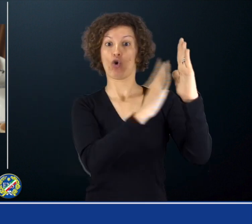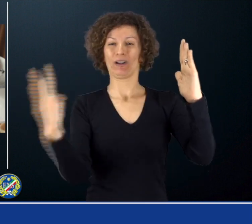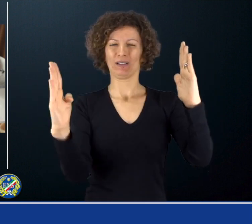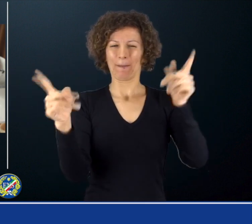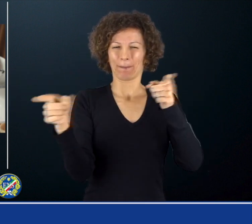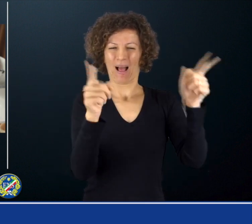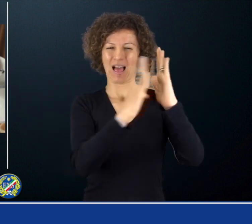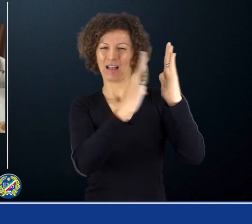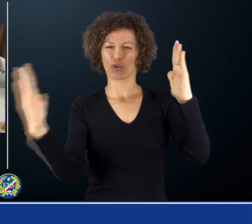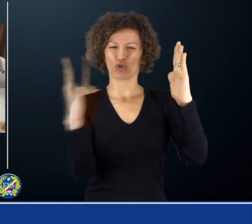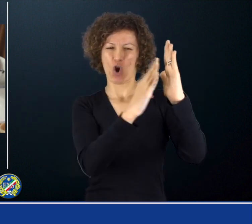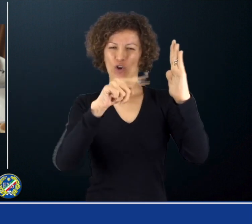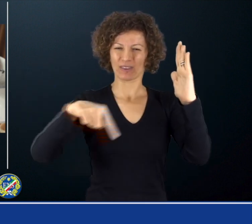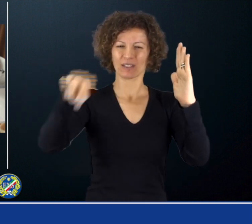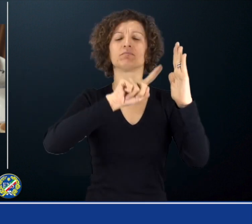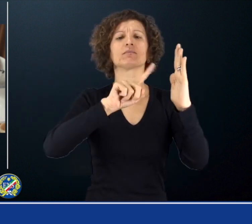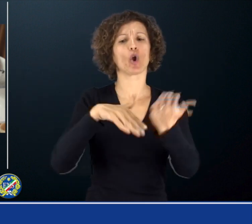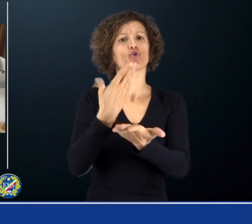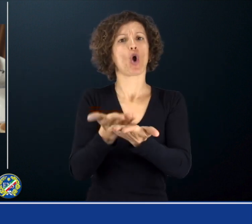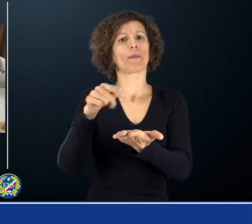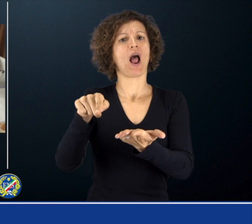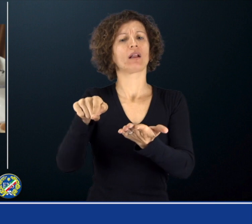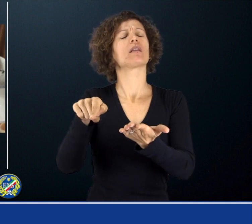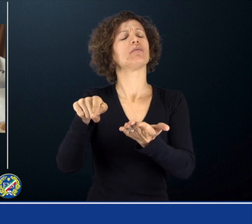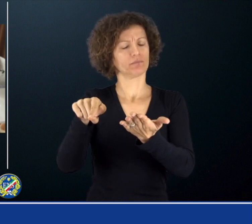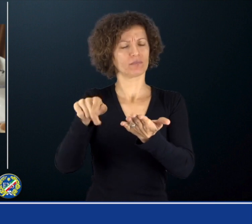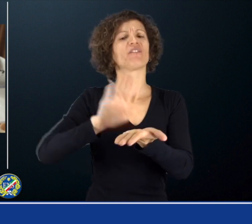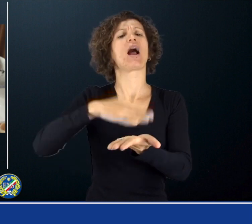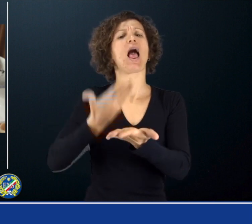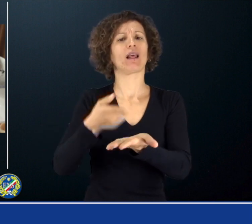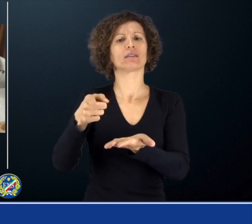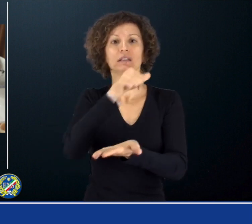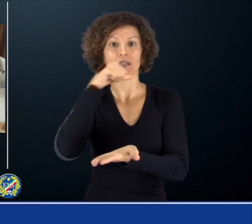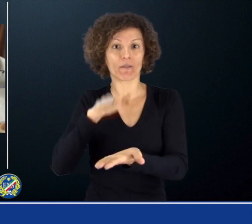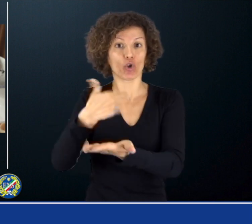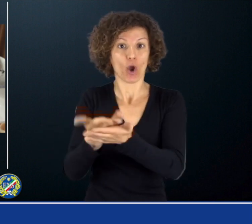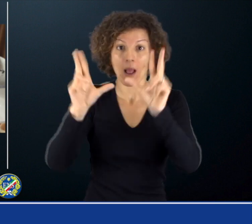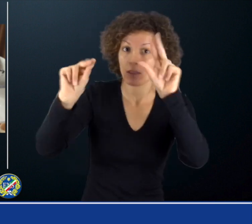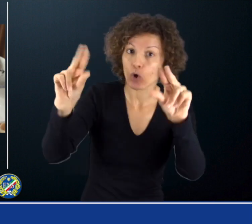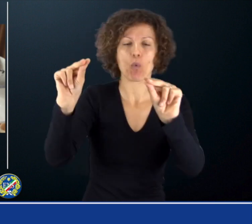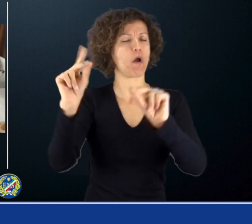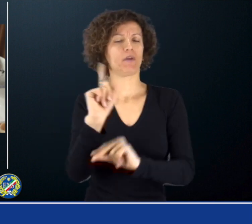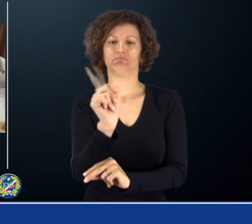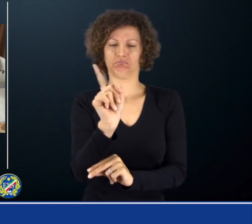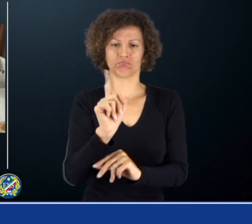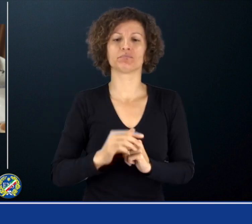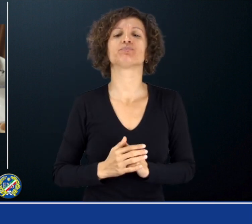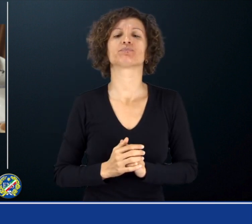2022. All'8 novembre 2022 è la data della pubblicazione. Per i periodi di congedo dal 13